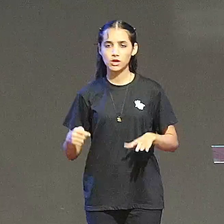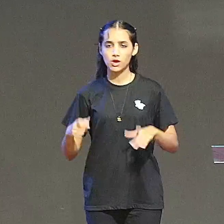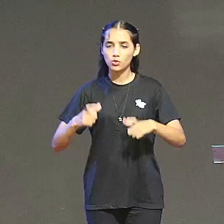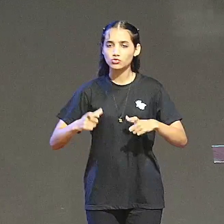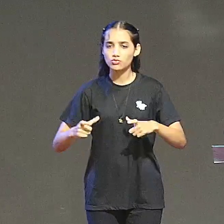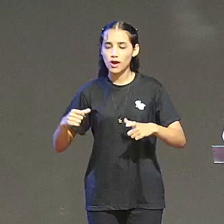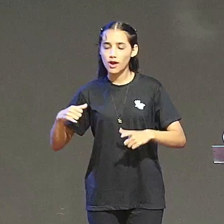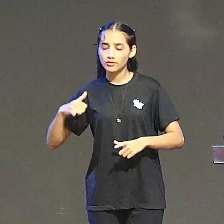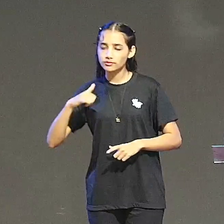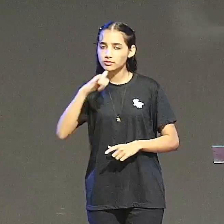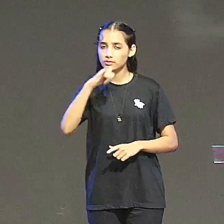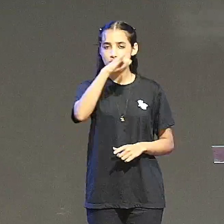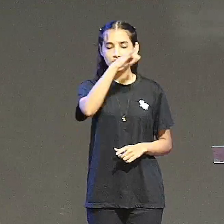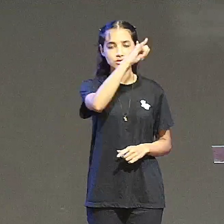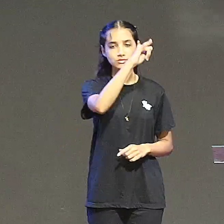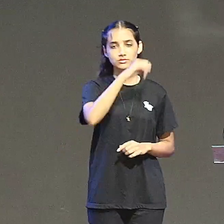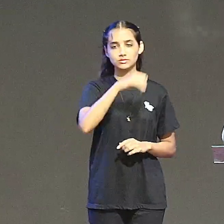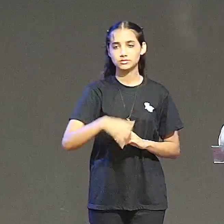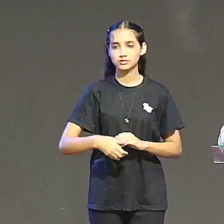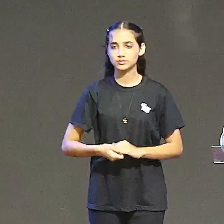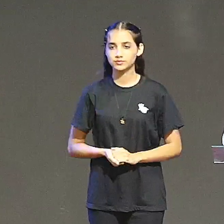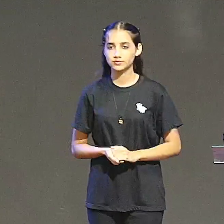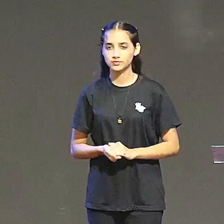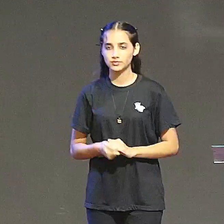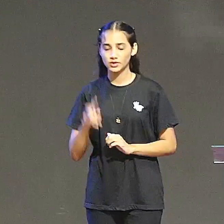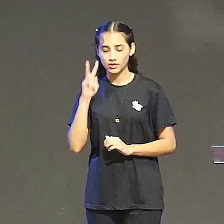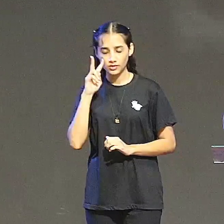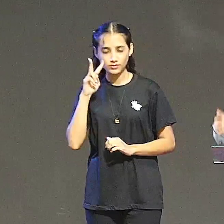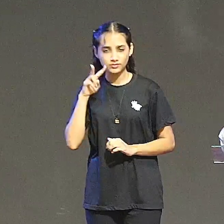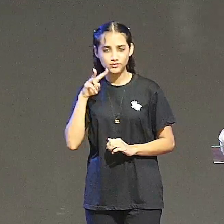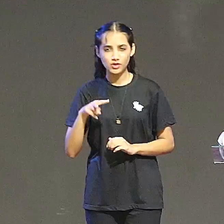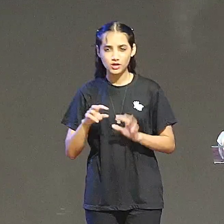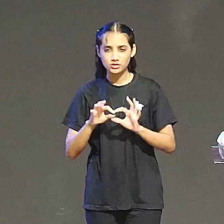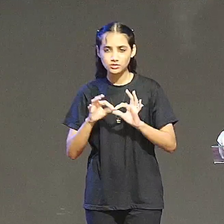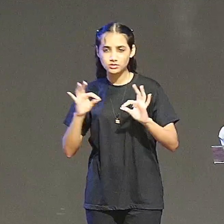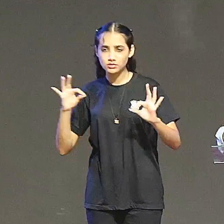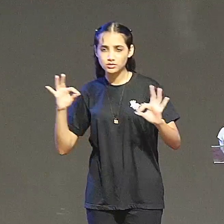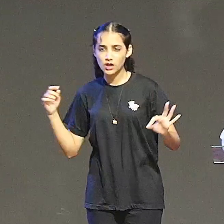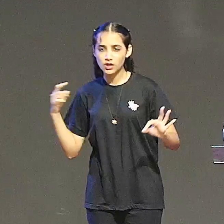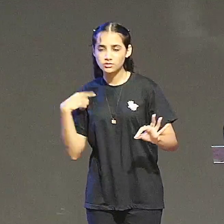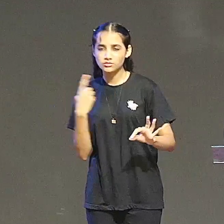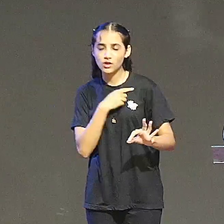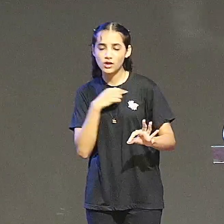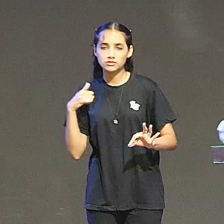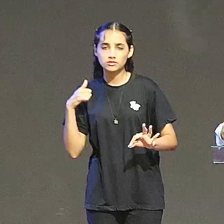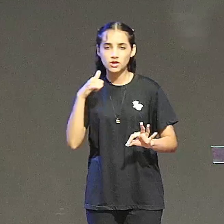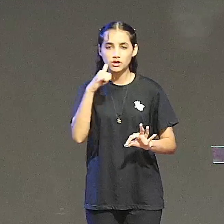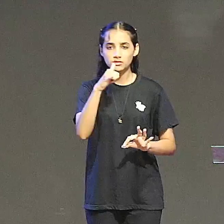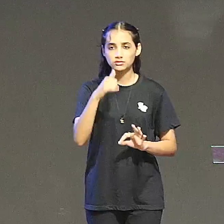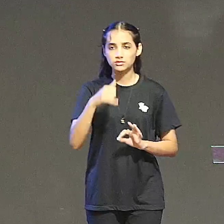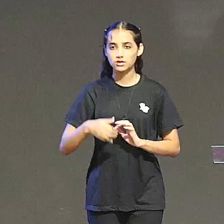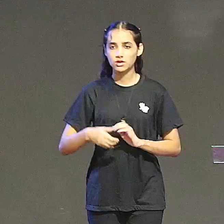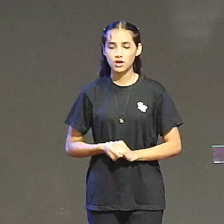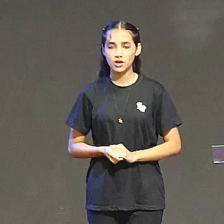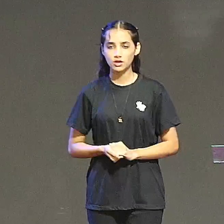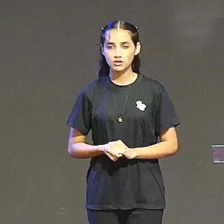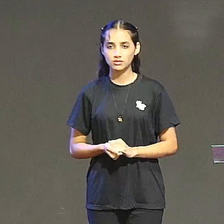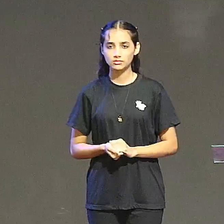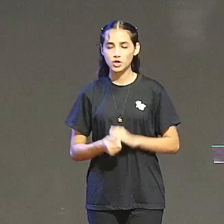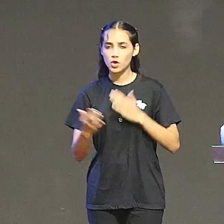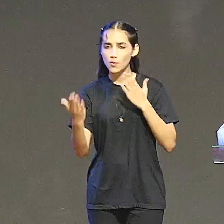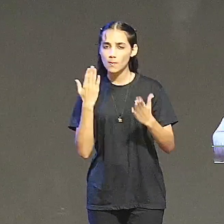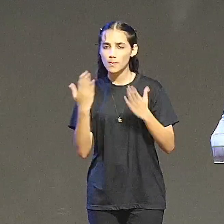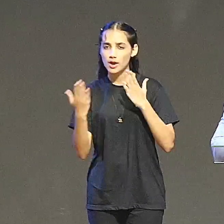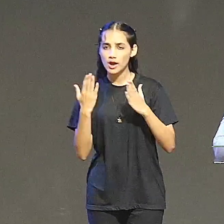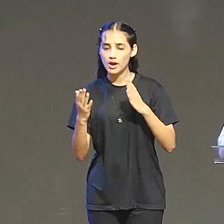do mundo a distância que a gente percorreu não é nada perto do tamanho do nosso planeta